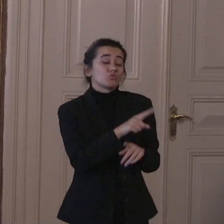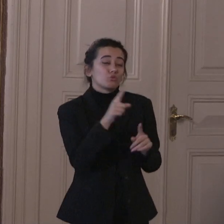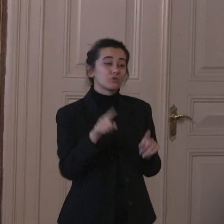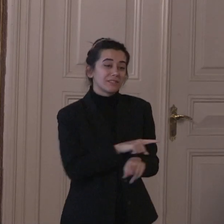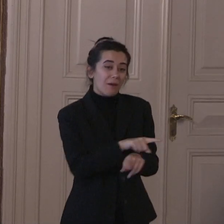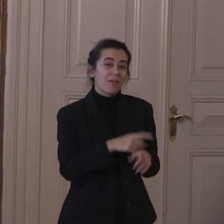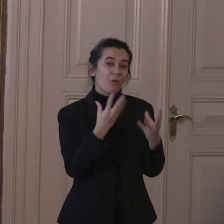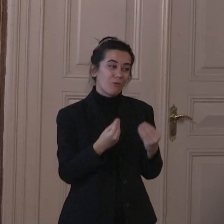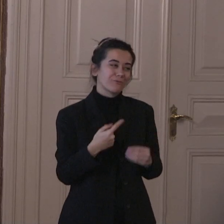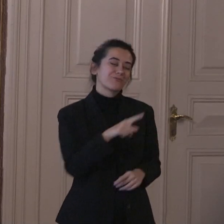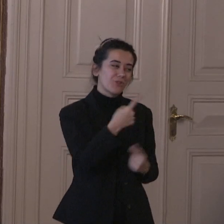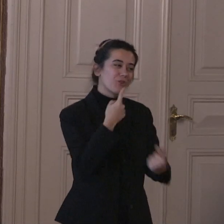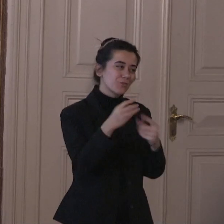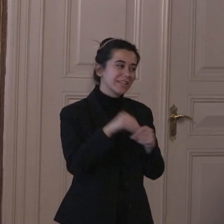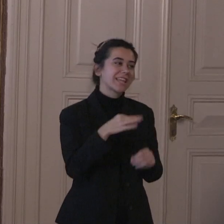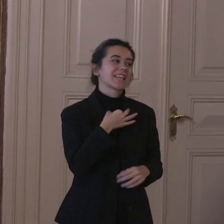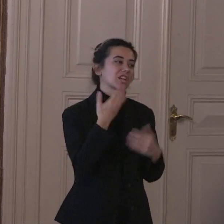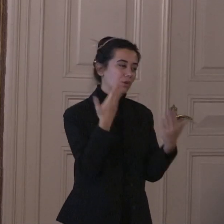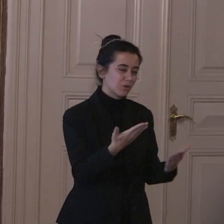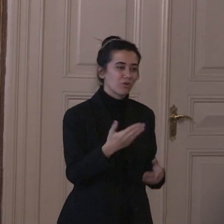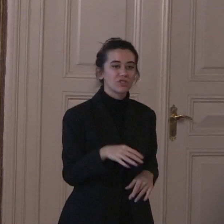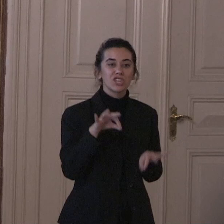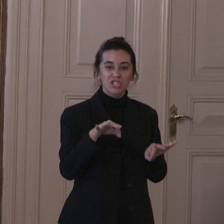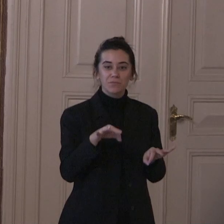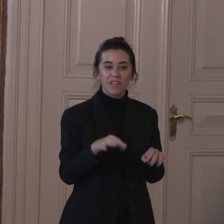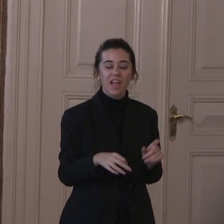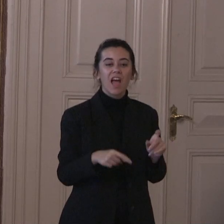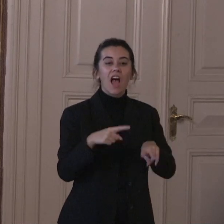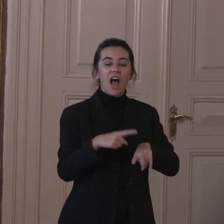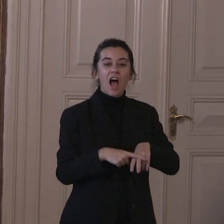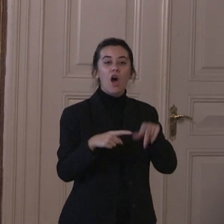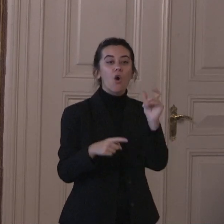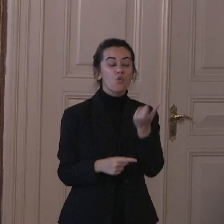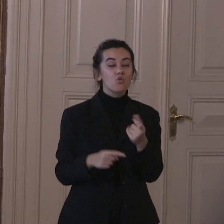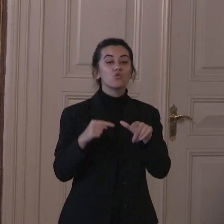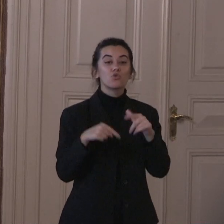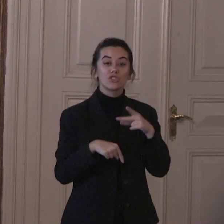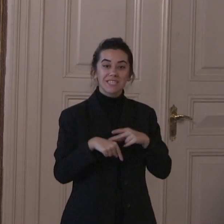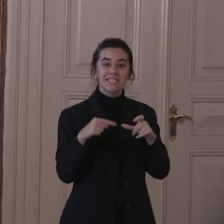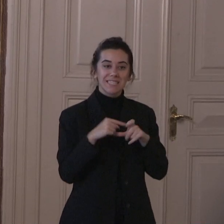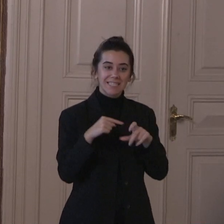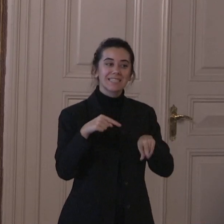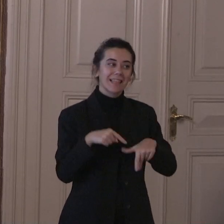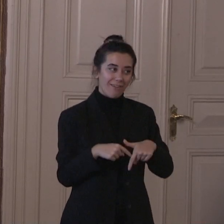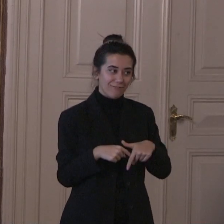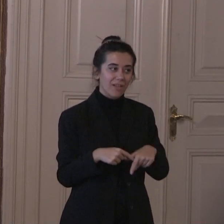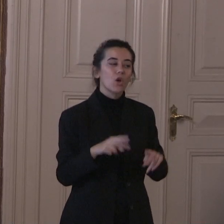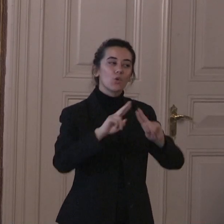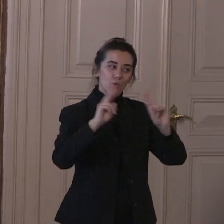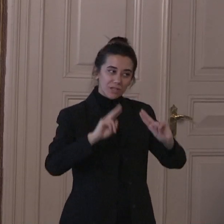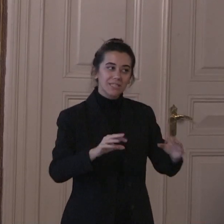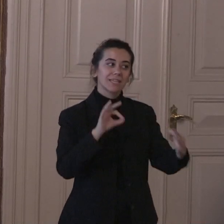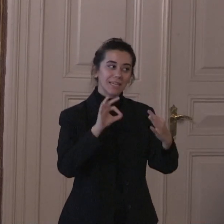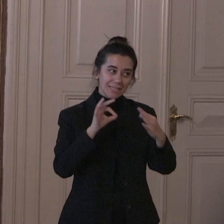Konuşmaları için sevgili Sefer'e teşekkür ediyoruz. Ve kürsüye OZEF Uluslararası İlişkiler ve Kamu Yönetimi Bölüm mezunu ve Enugar Kısmi